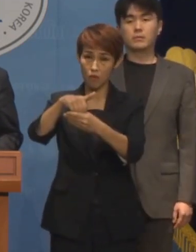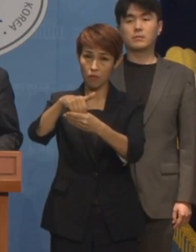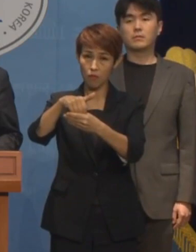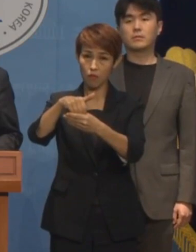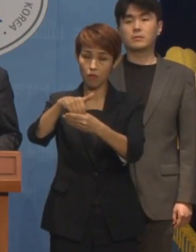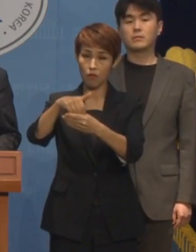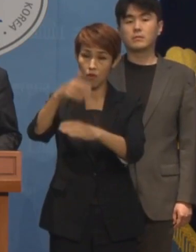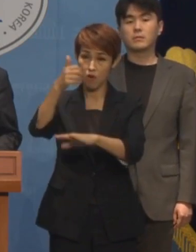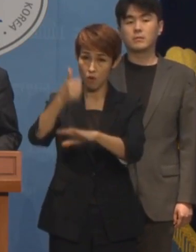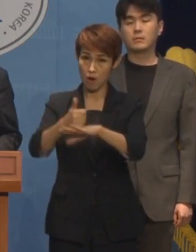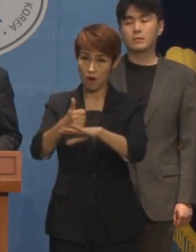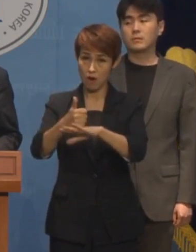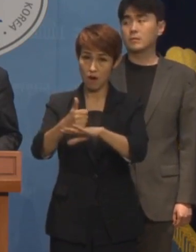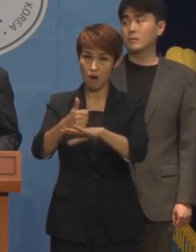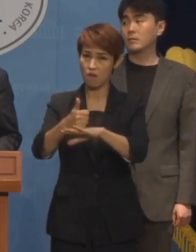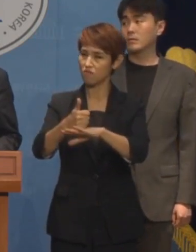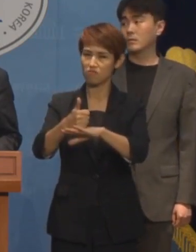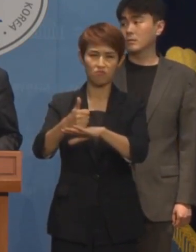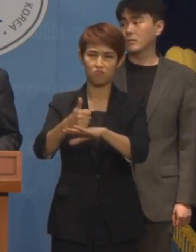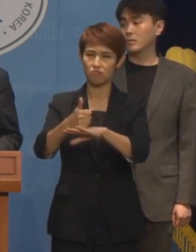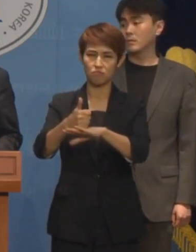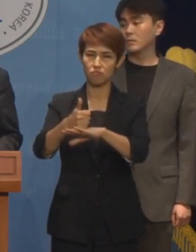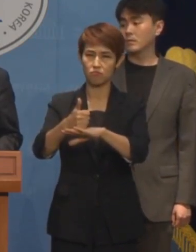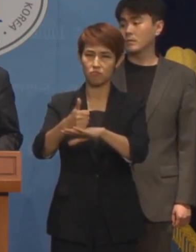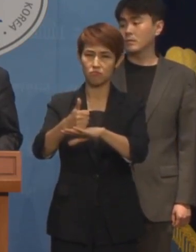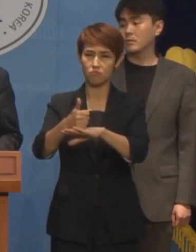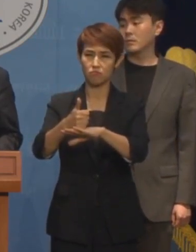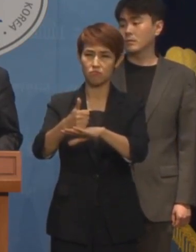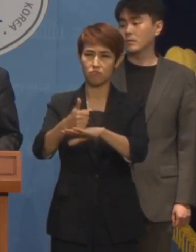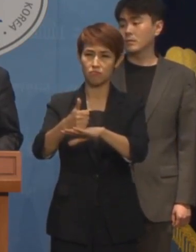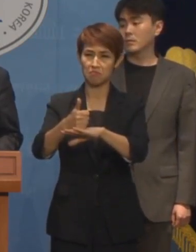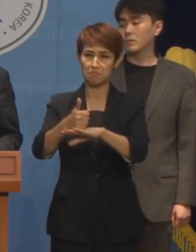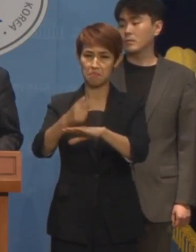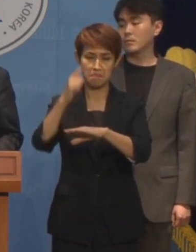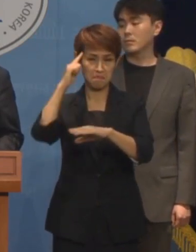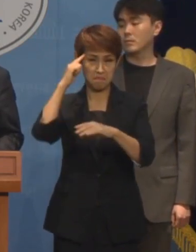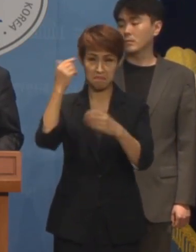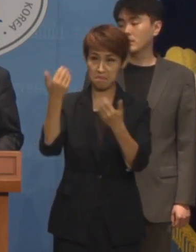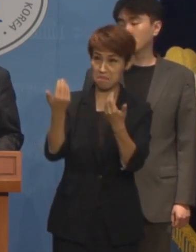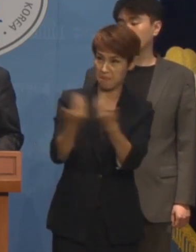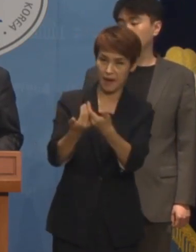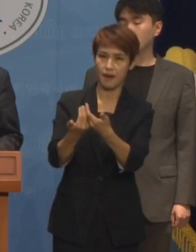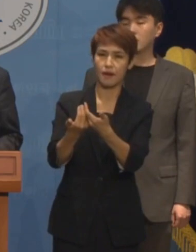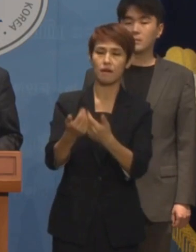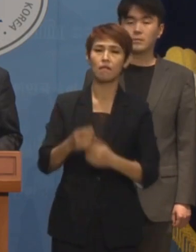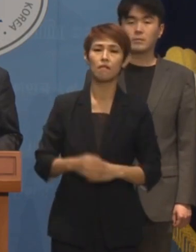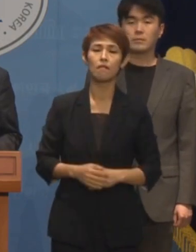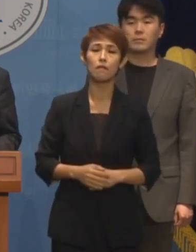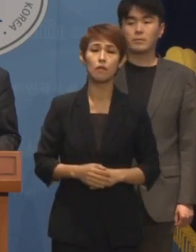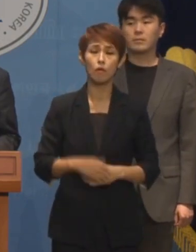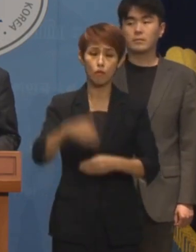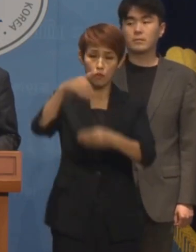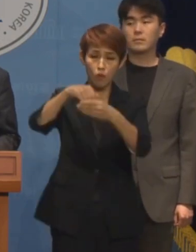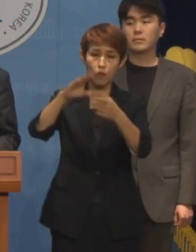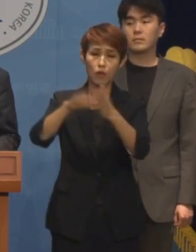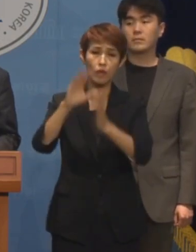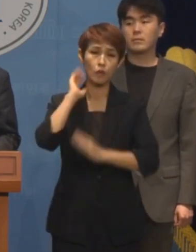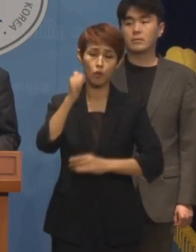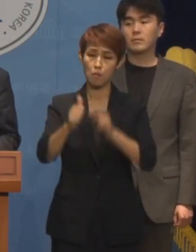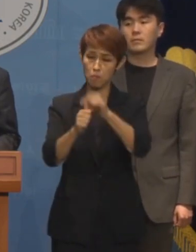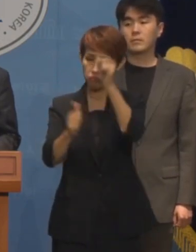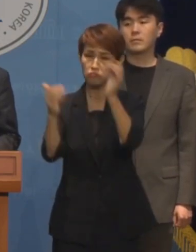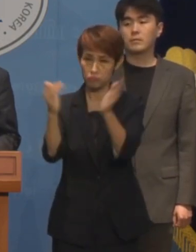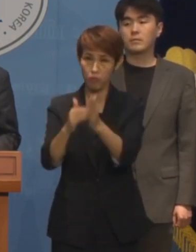불복하고 선거로 뽑힌 대통령을 끌어내리겠다고 선동하고 있습니다.